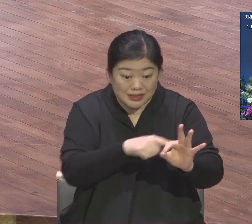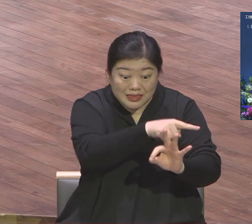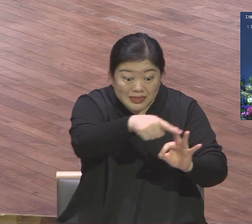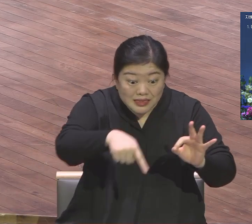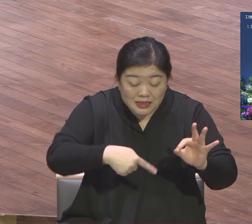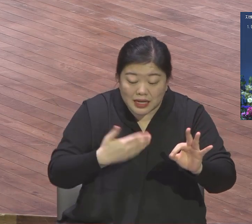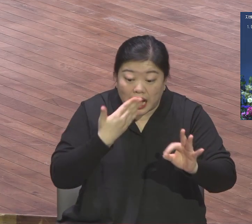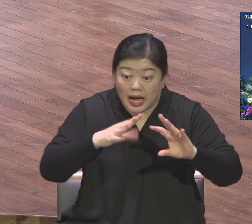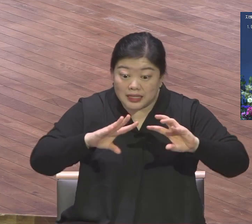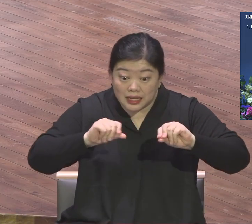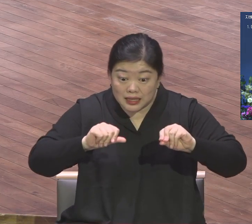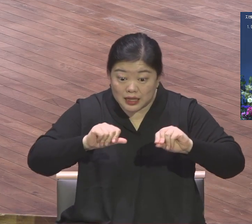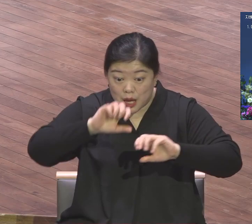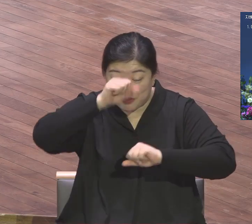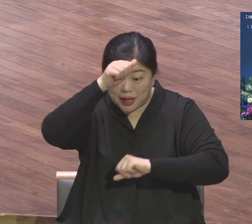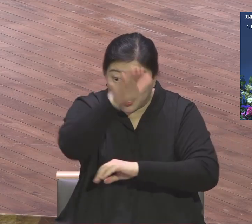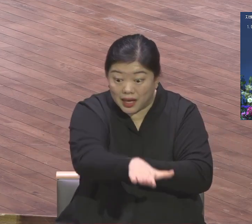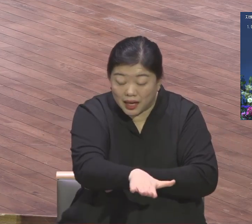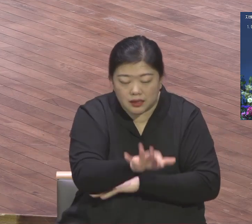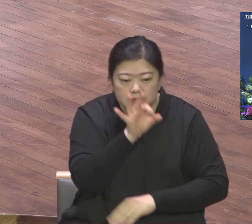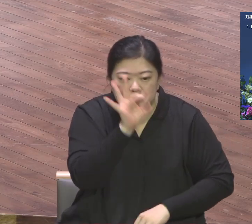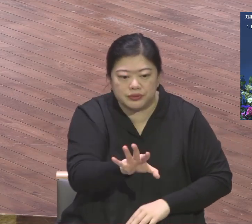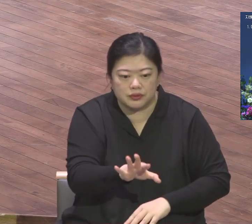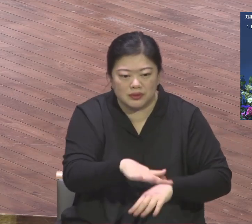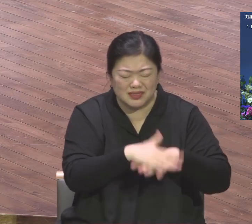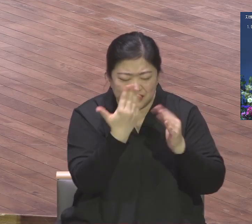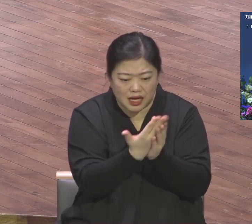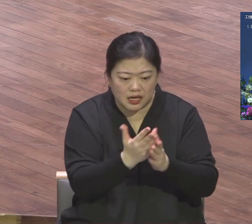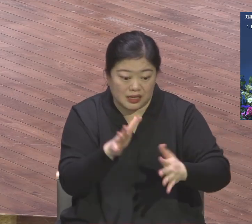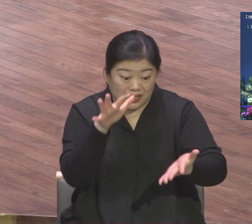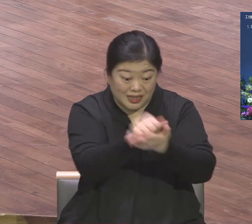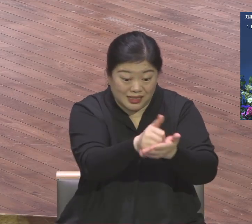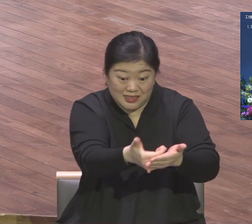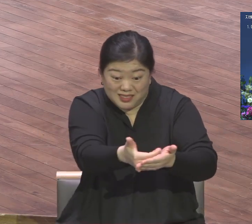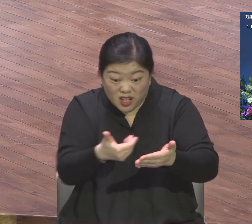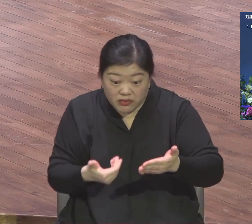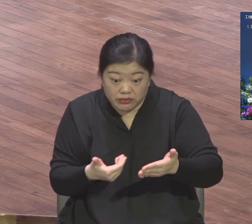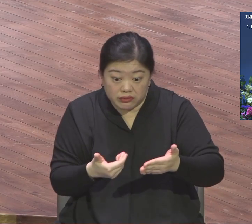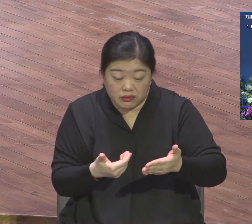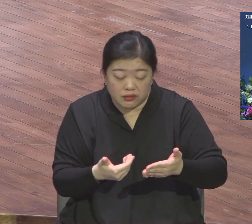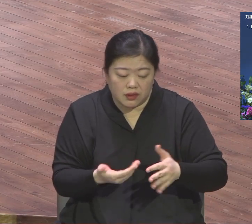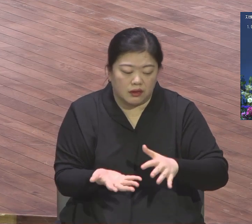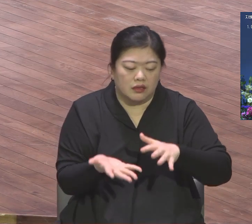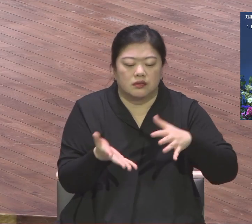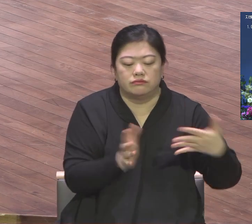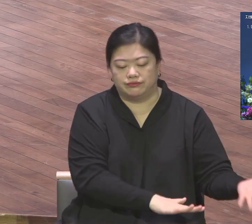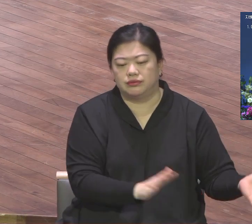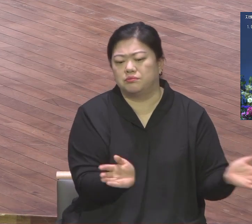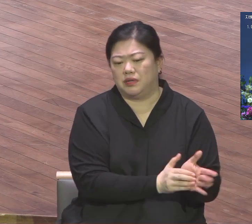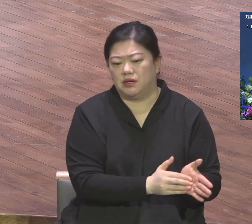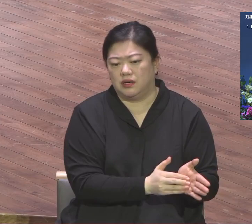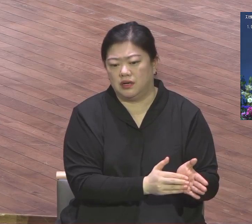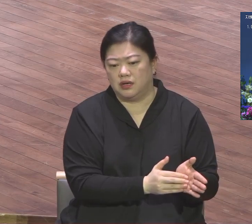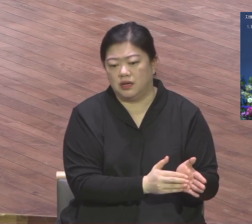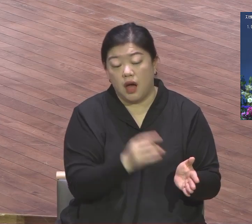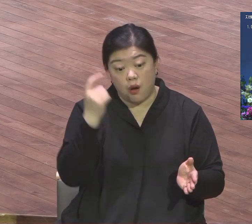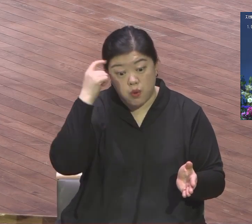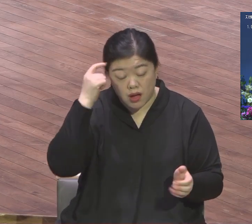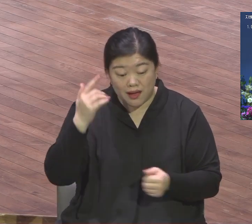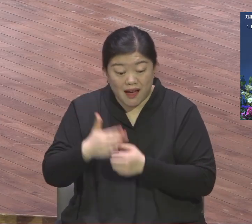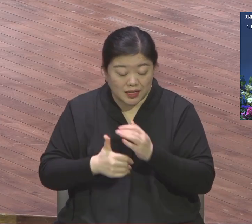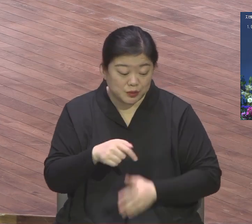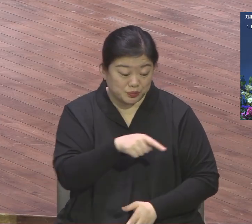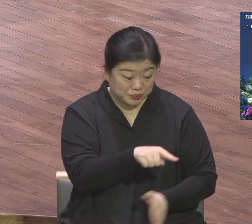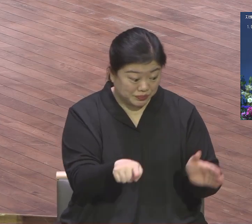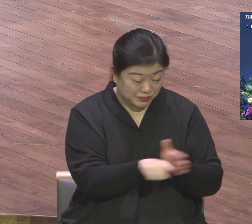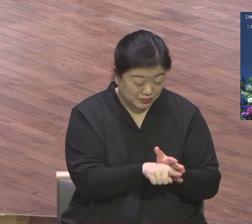이 불신앙하고 부정적인 말하고 한 사람도 못 들어갔다니까. 저거 우리 밥이다.